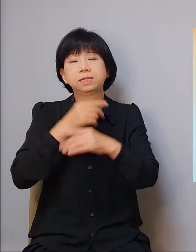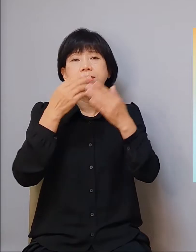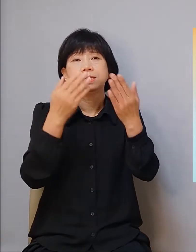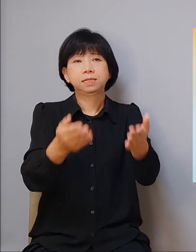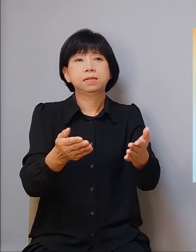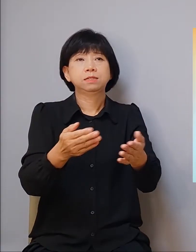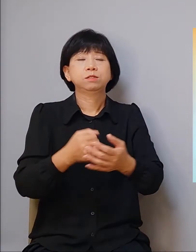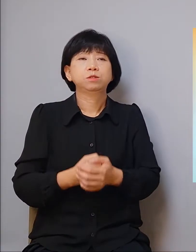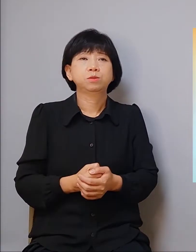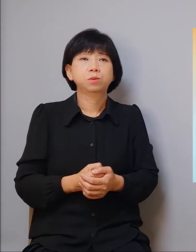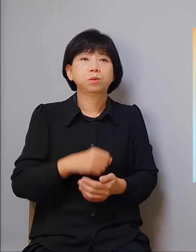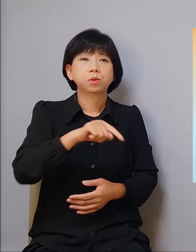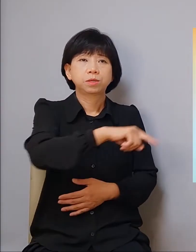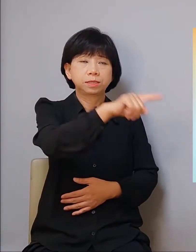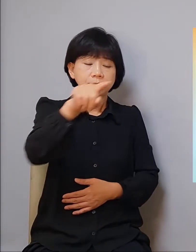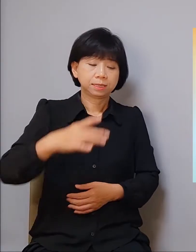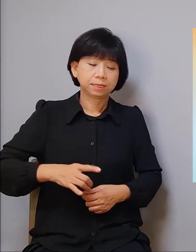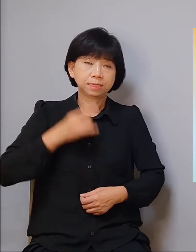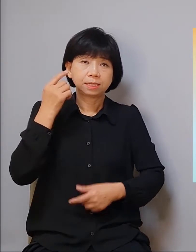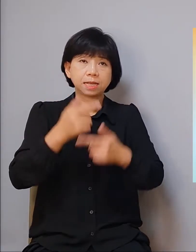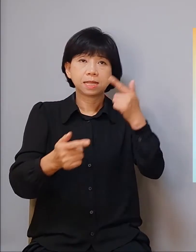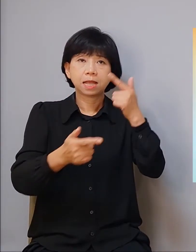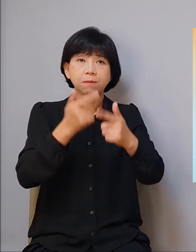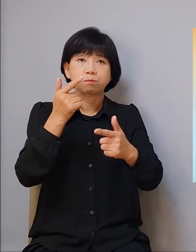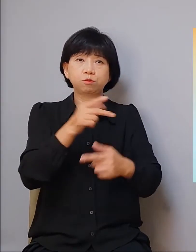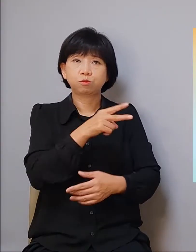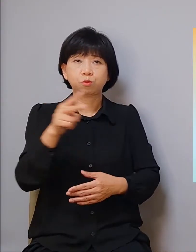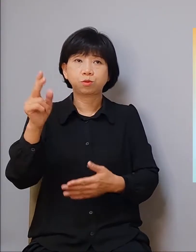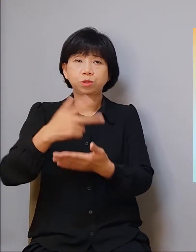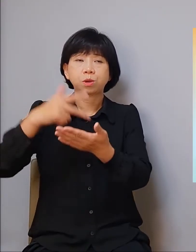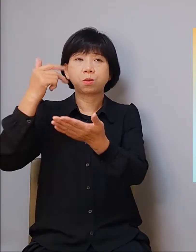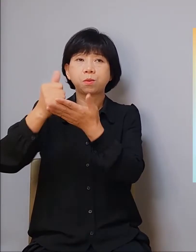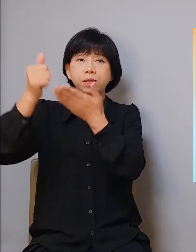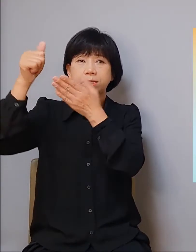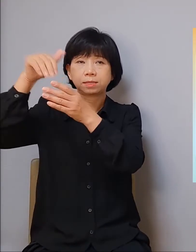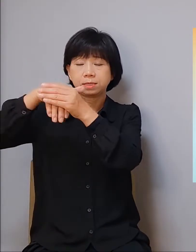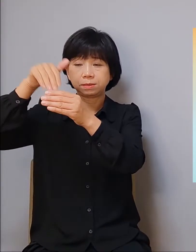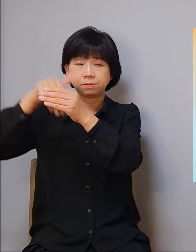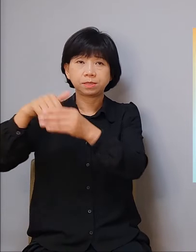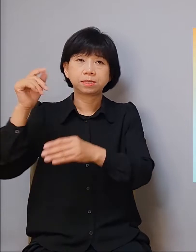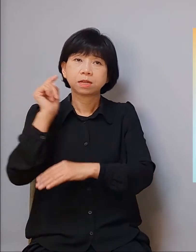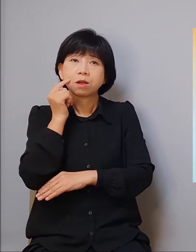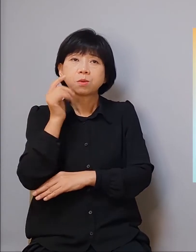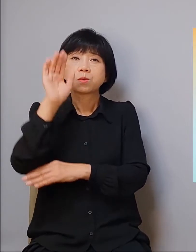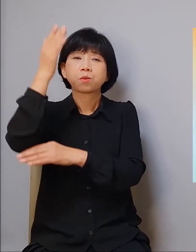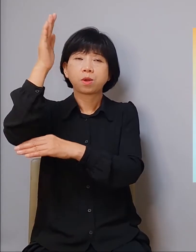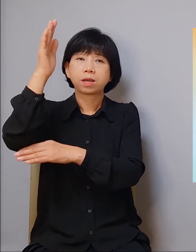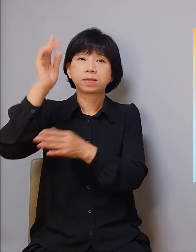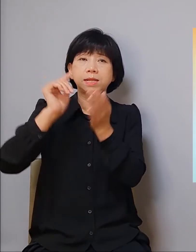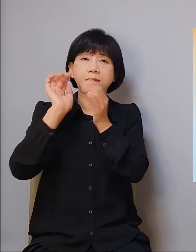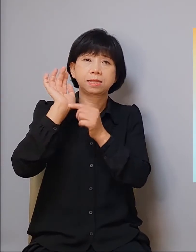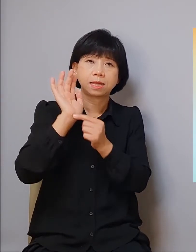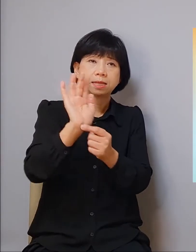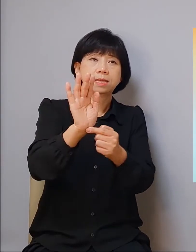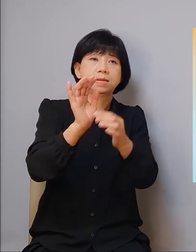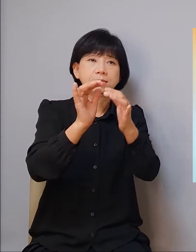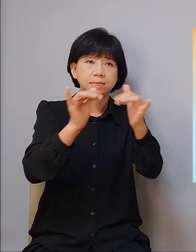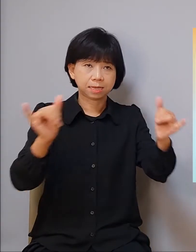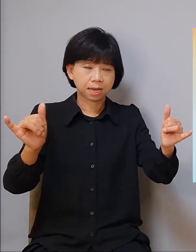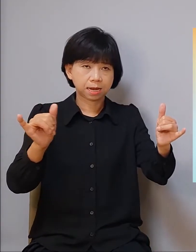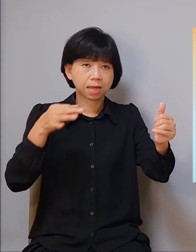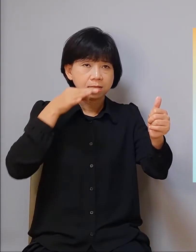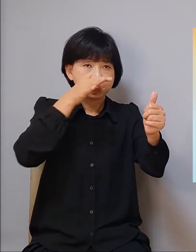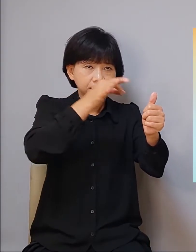근심을 대신하시고 그들이 의의 나무 곧 여호와께서 심으신 그 영광을 나타낼